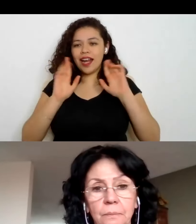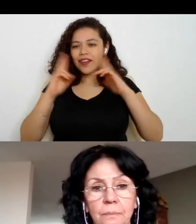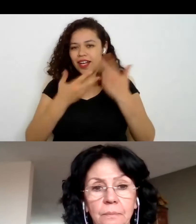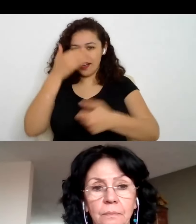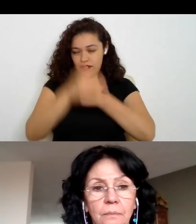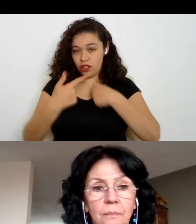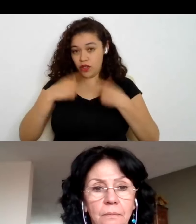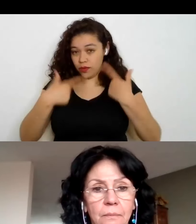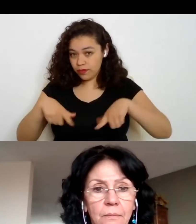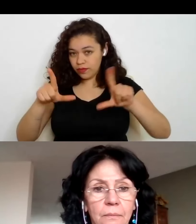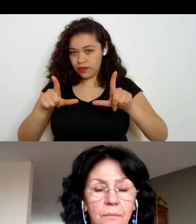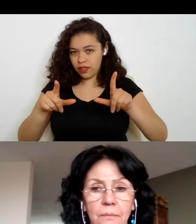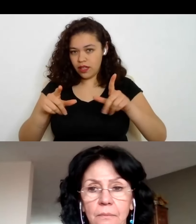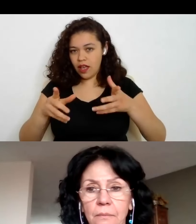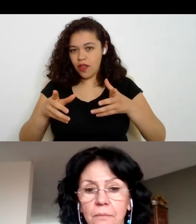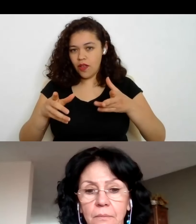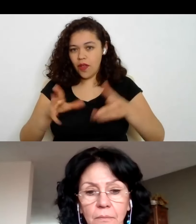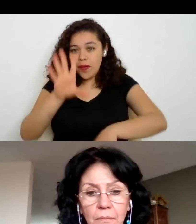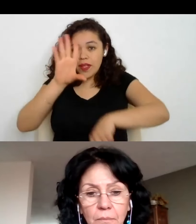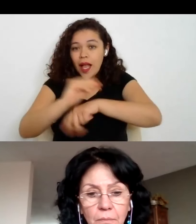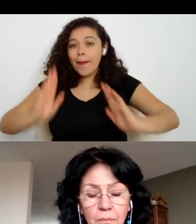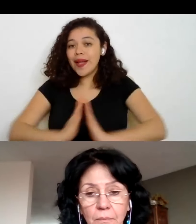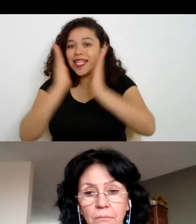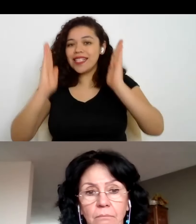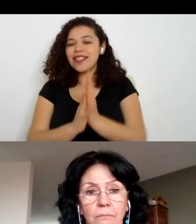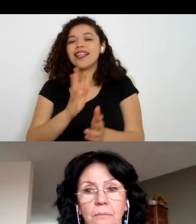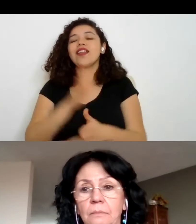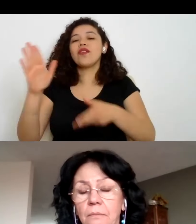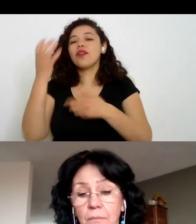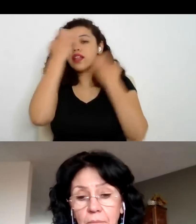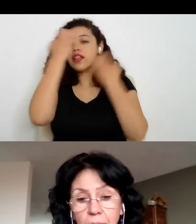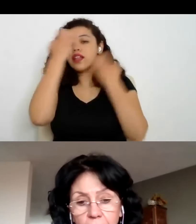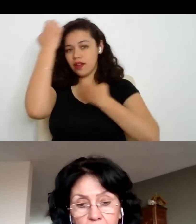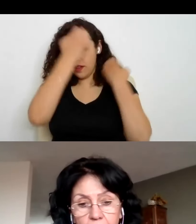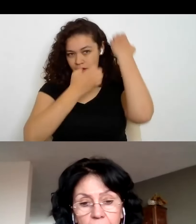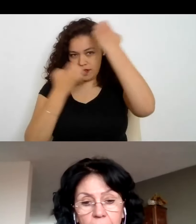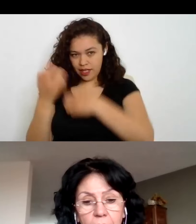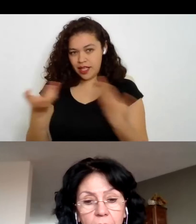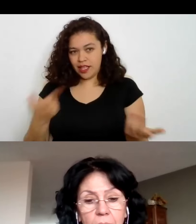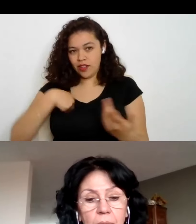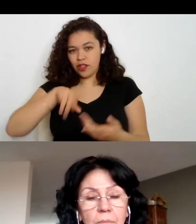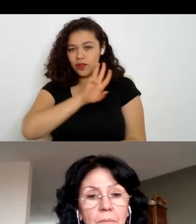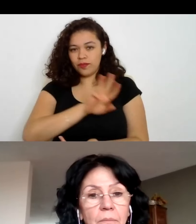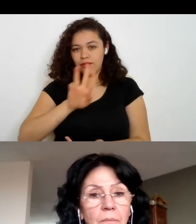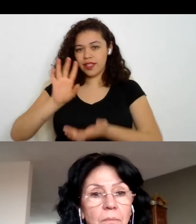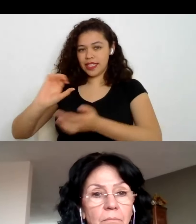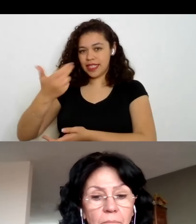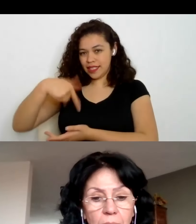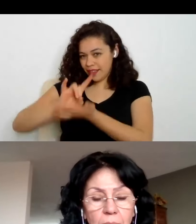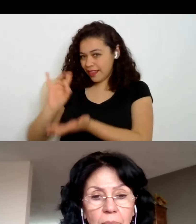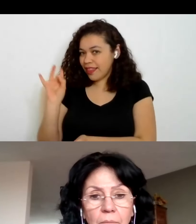me permito invitarles a que participen resolviendo nuestro cuestionario de satisfacción. Estoy dejando nuestro enlace a través del